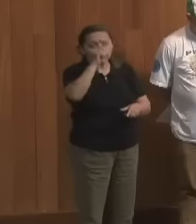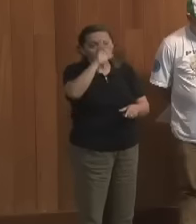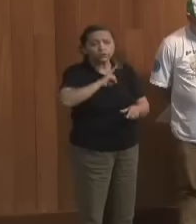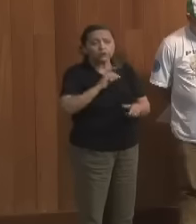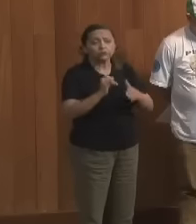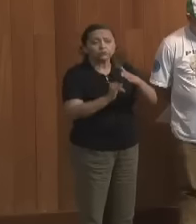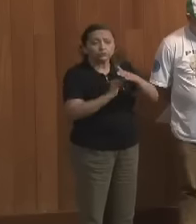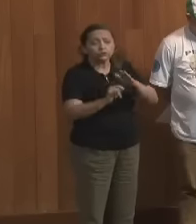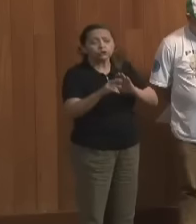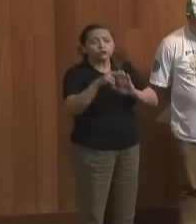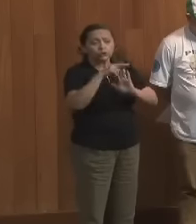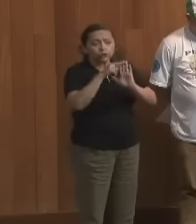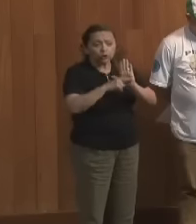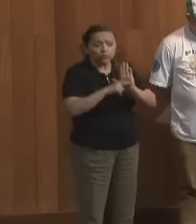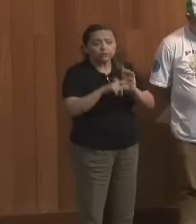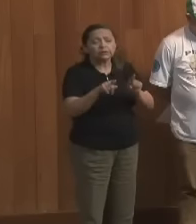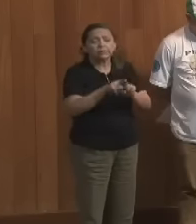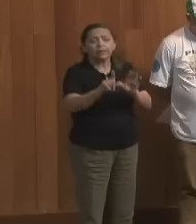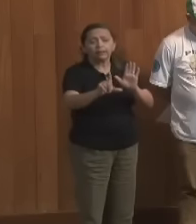e legislações que